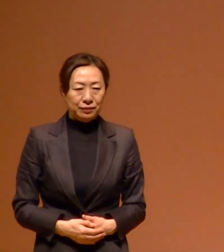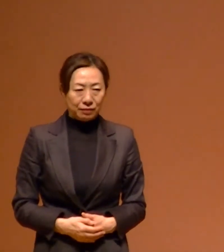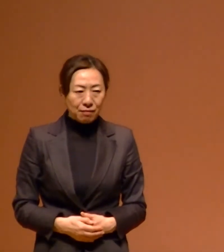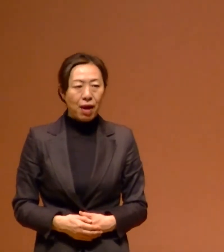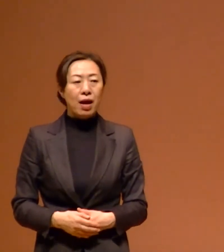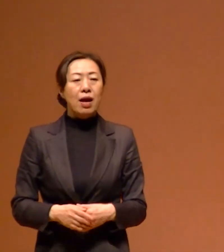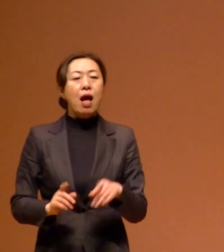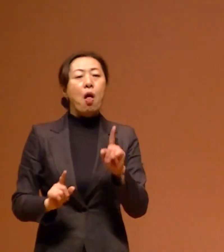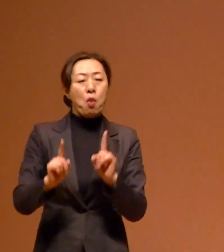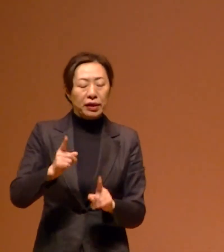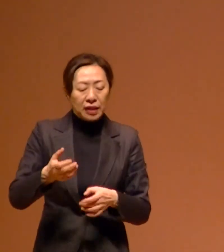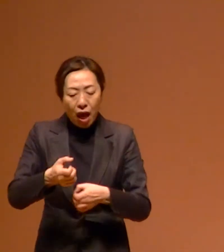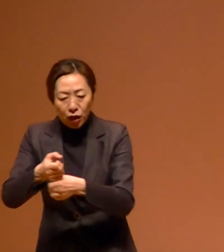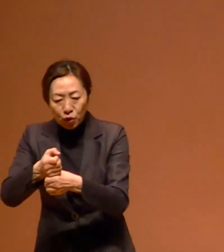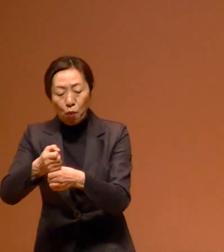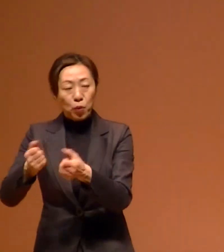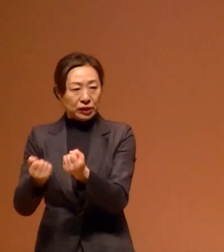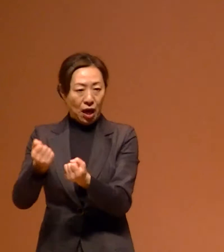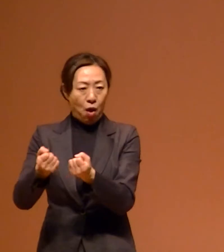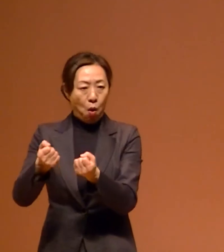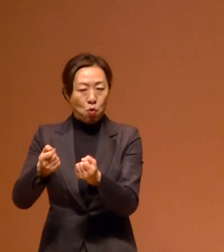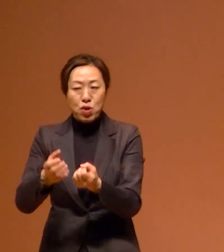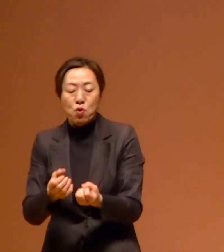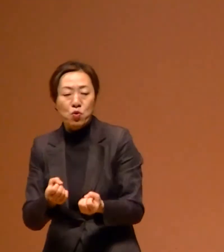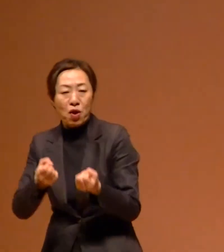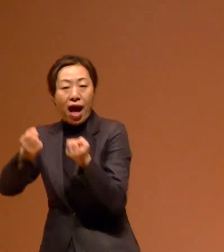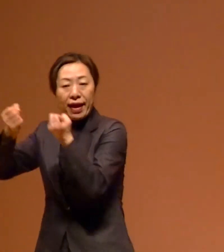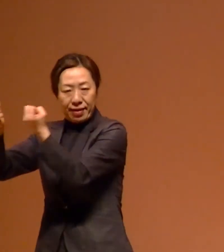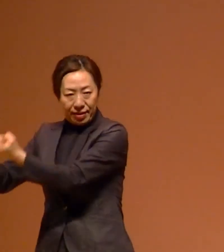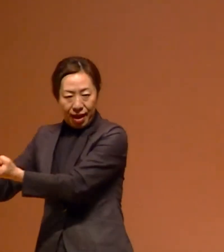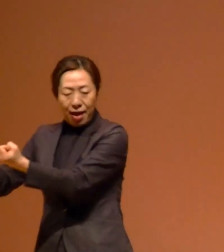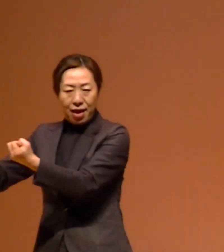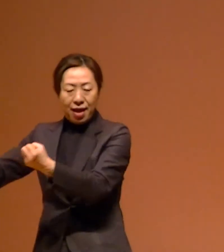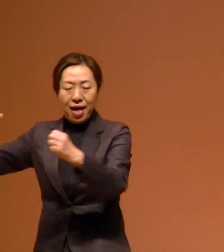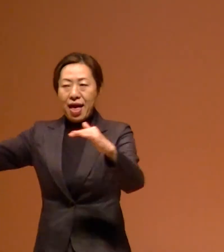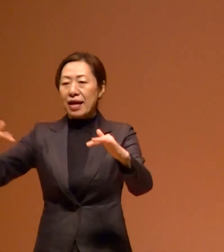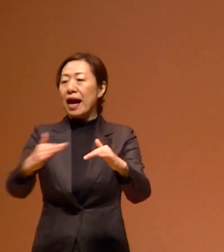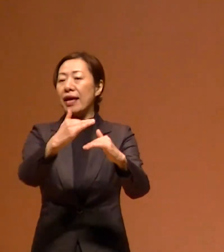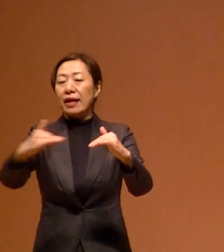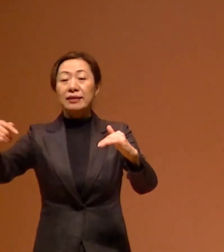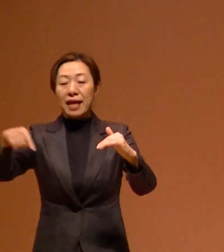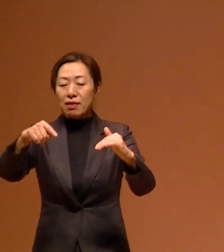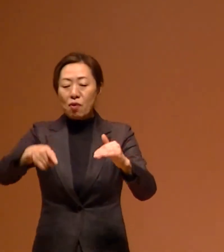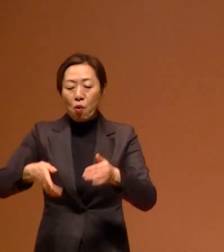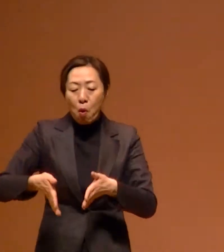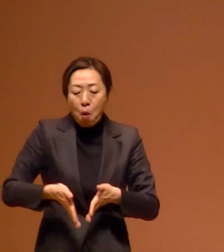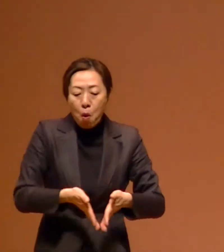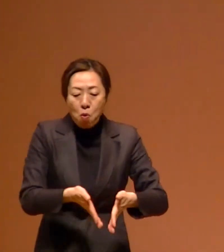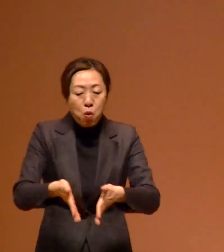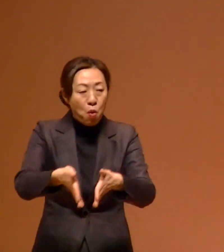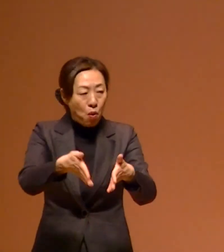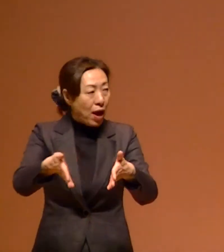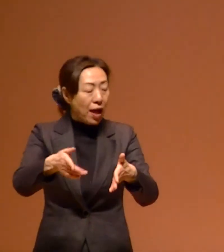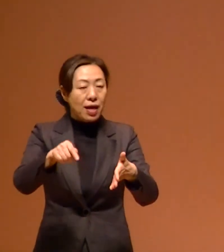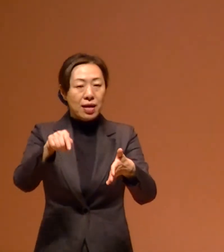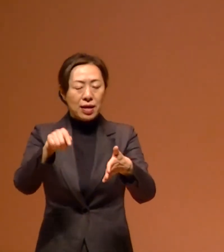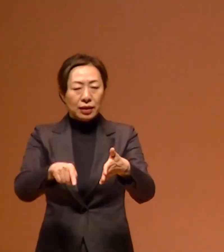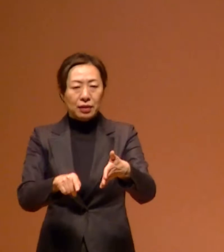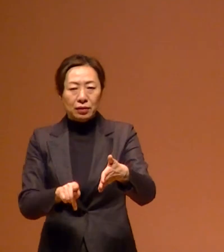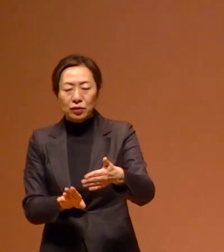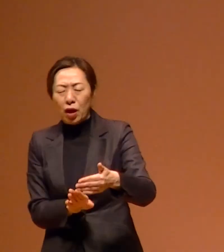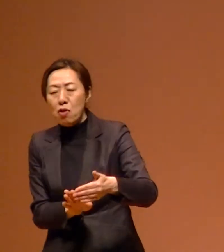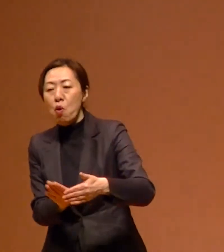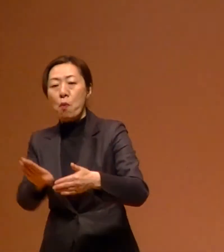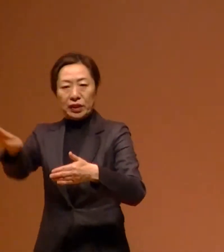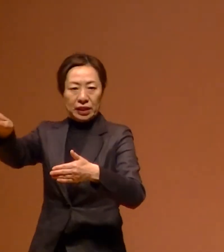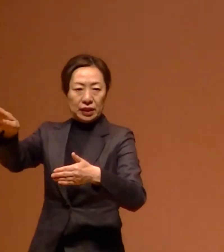とりあえず消防車を上に上げて、ちょうど私たちの海岸線沿いの道路がこう急な上りにな